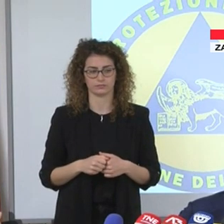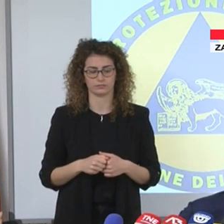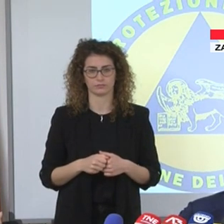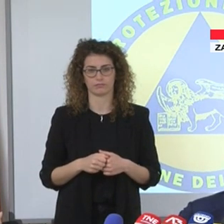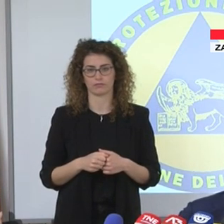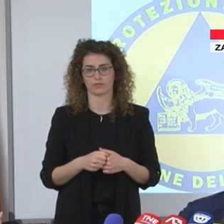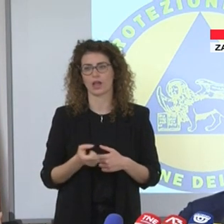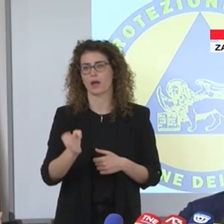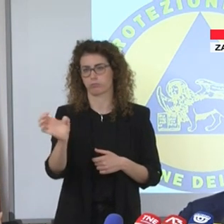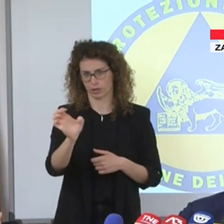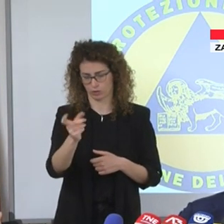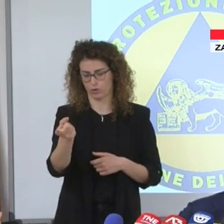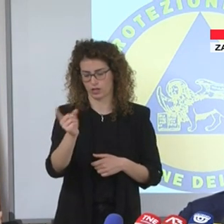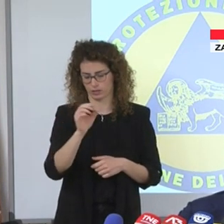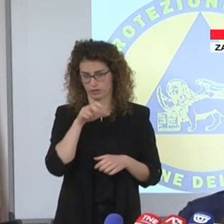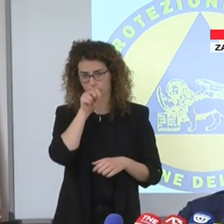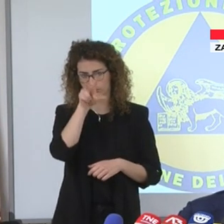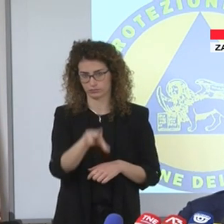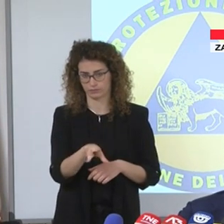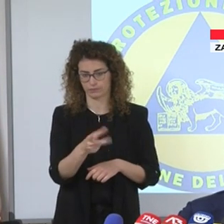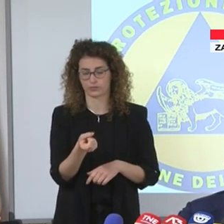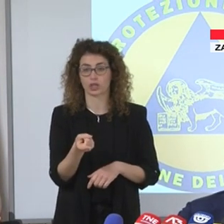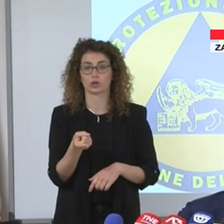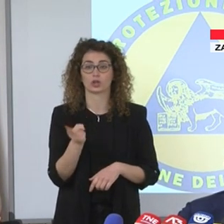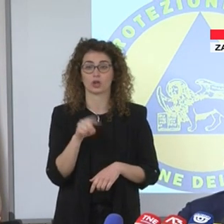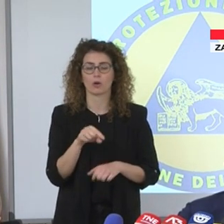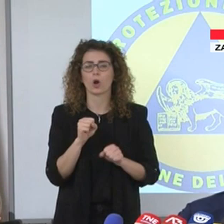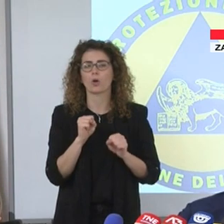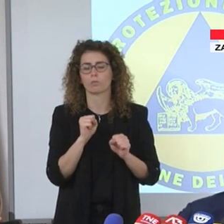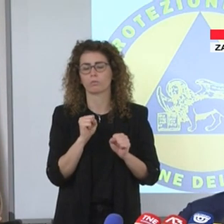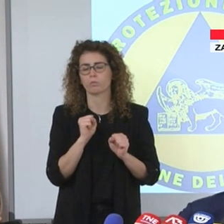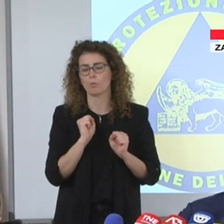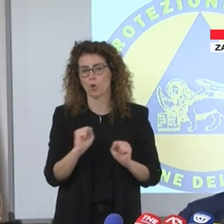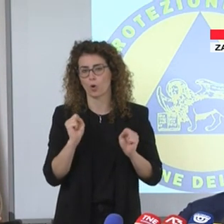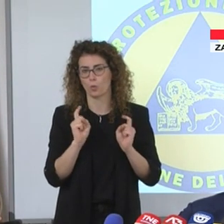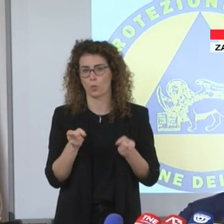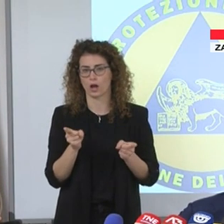e lo faremo anche dopodomani, dopodiché non escludo